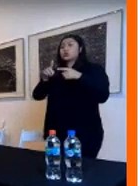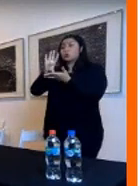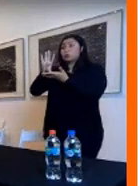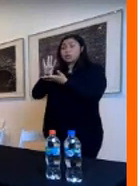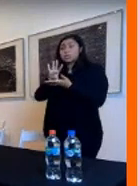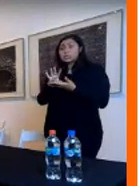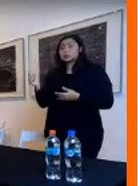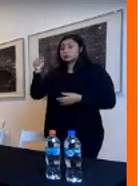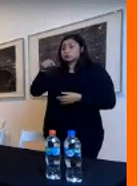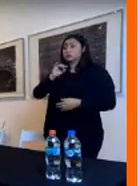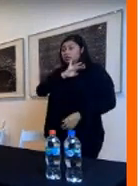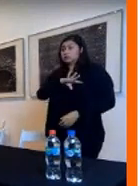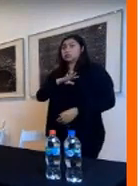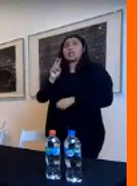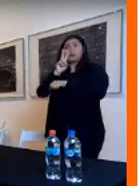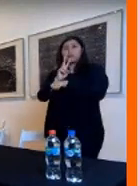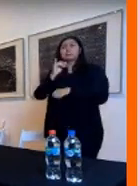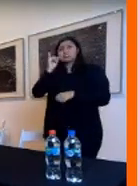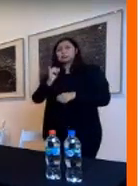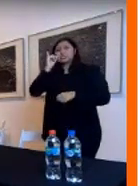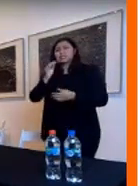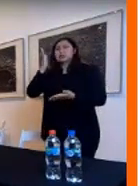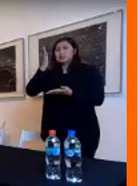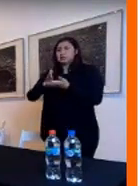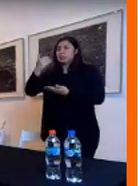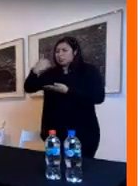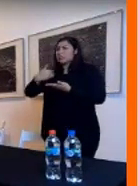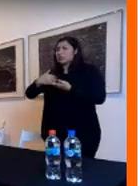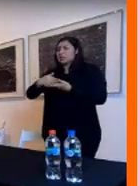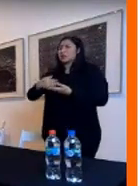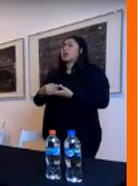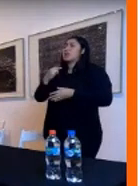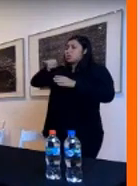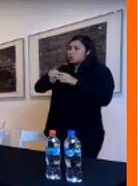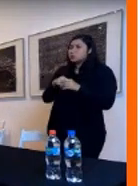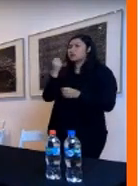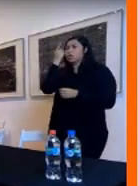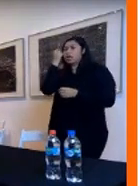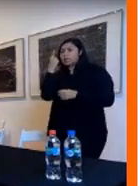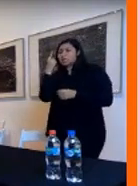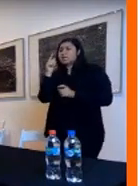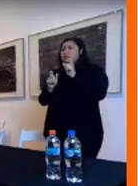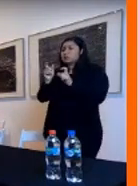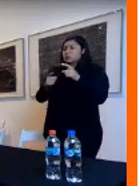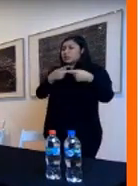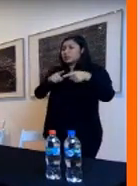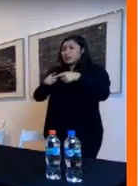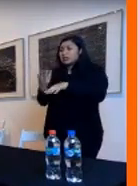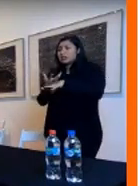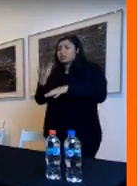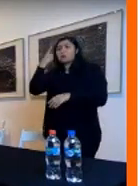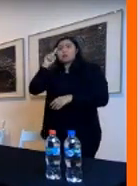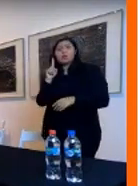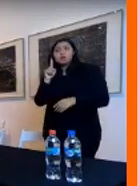al profesor y a la profesora siempre le dicen, no, tienes que ser inclusivo, tienes que ser diverso, tienes que comprender toda la diversidad que hay en tu alumnado, pero muchas veces